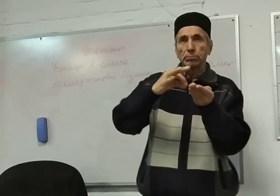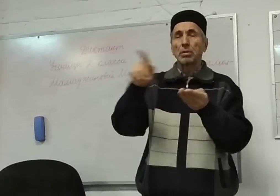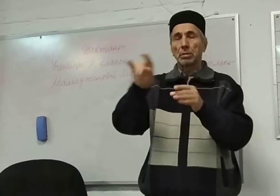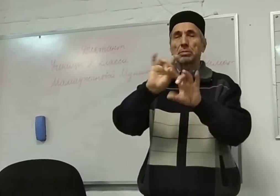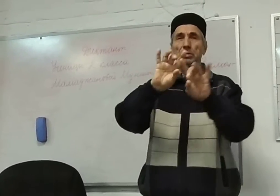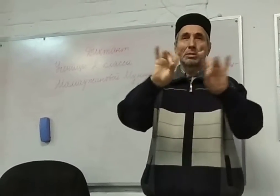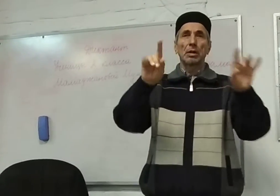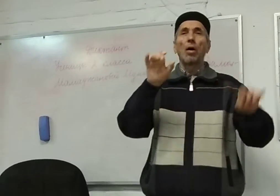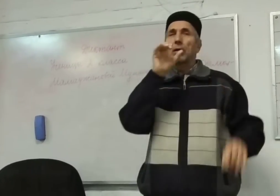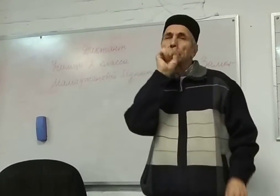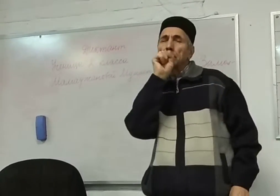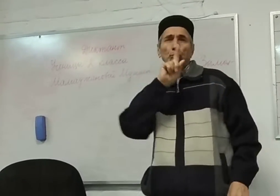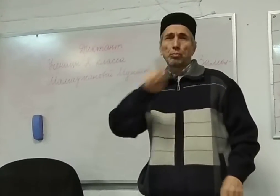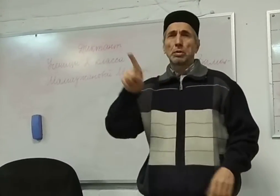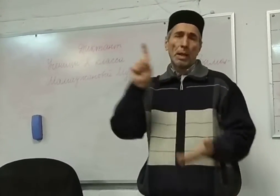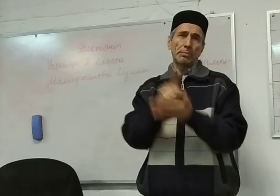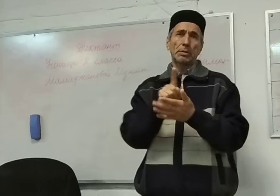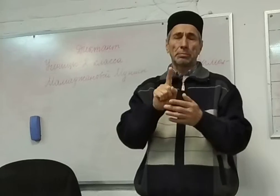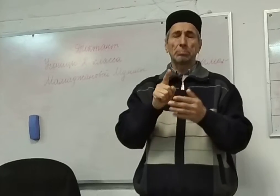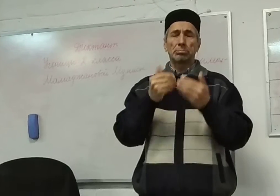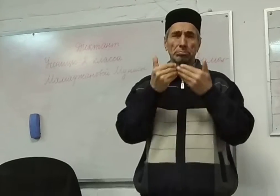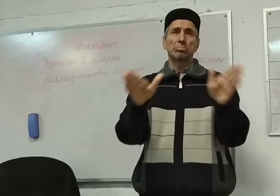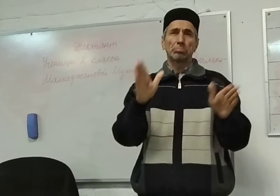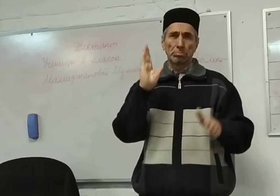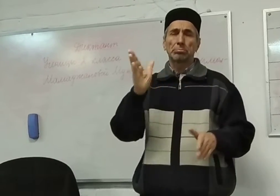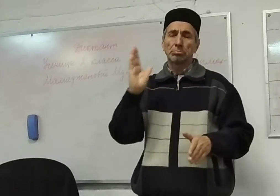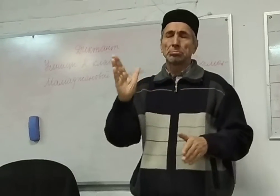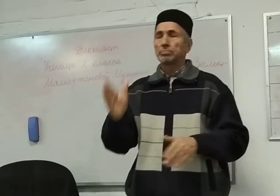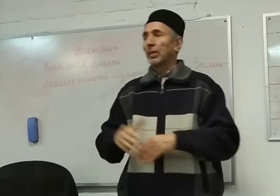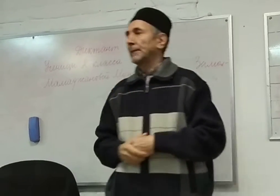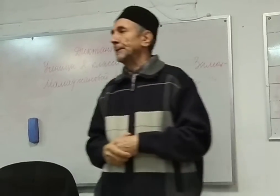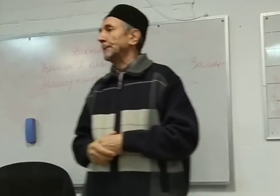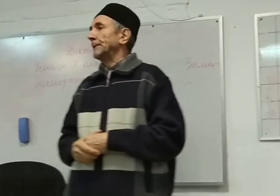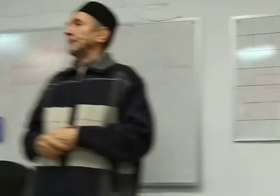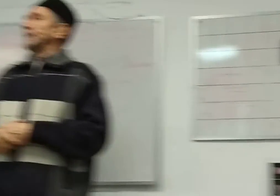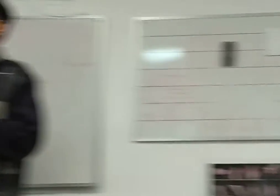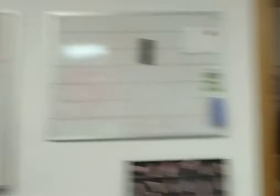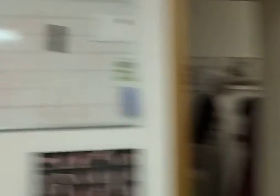Ha, ha, ha.